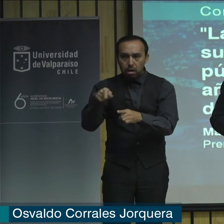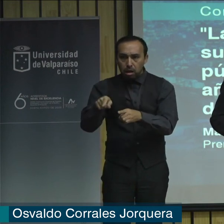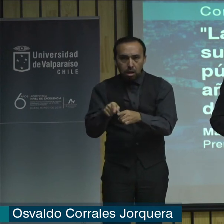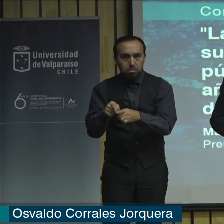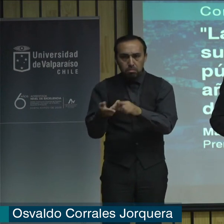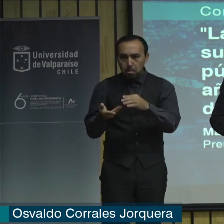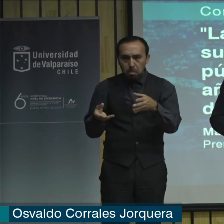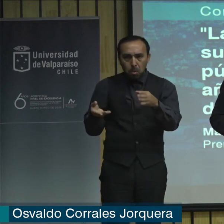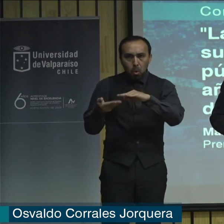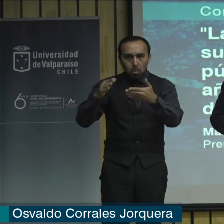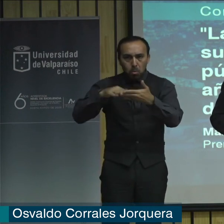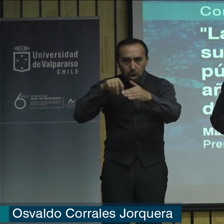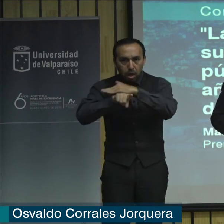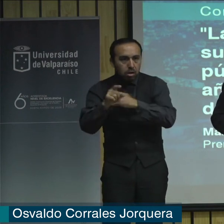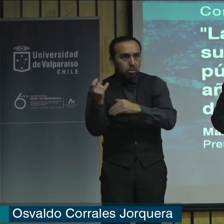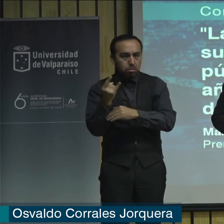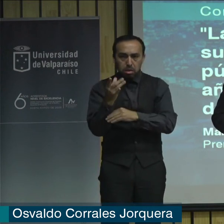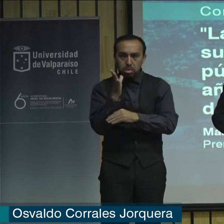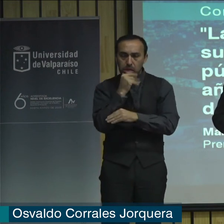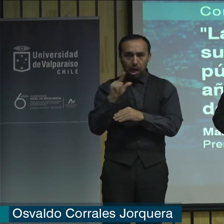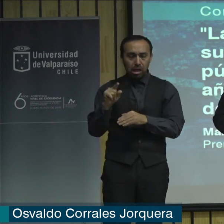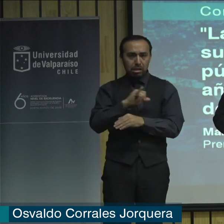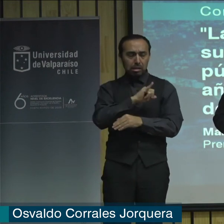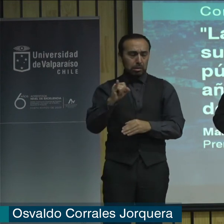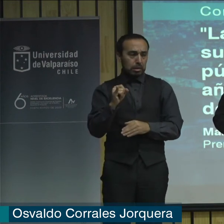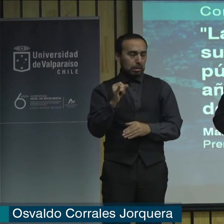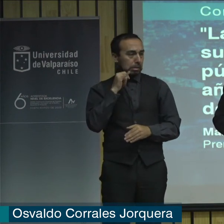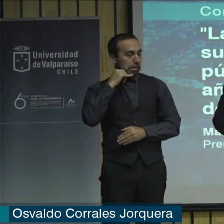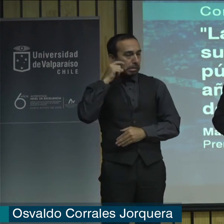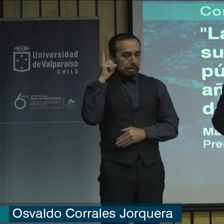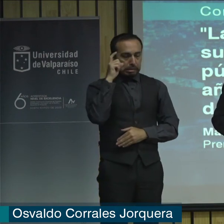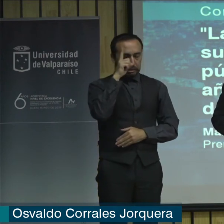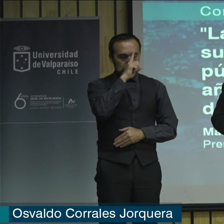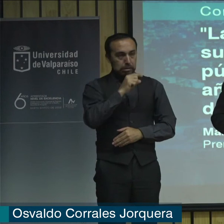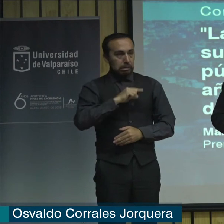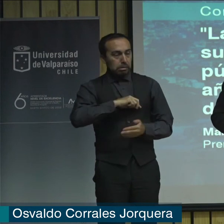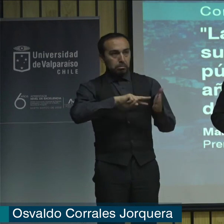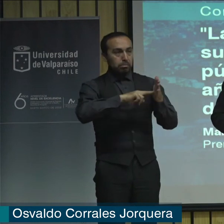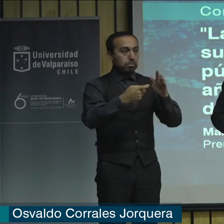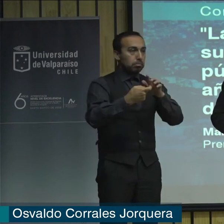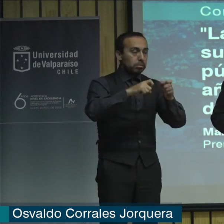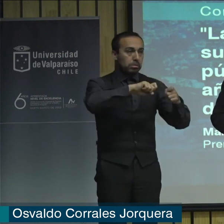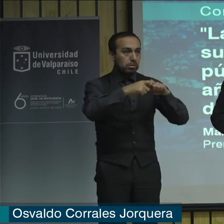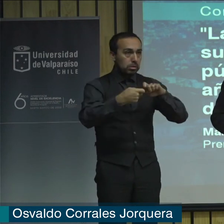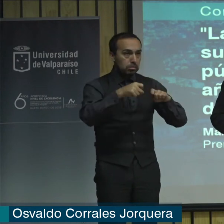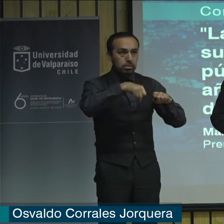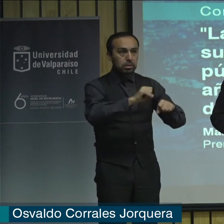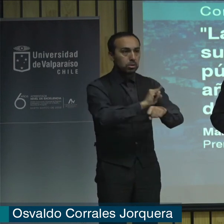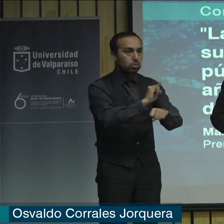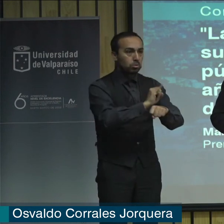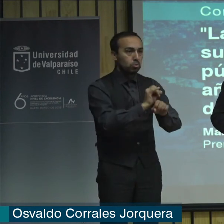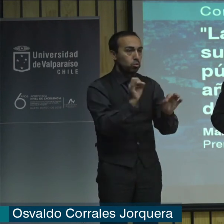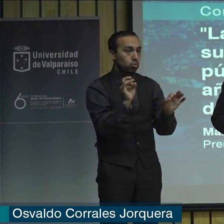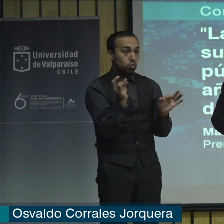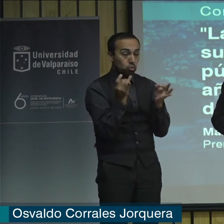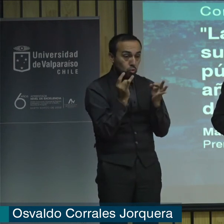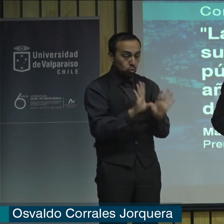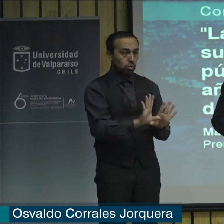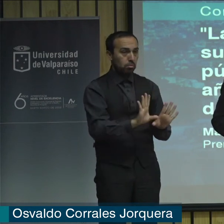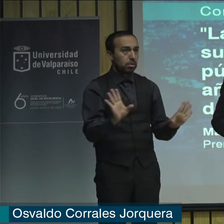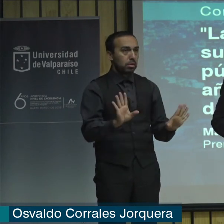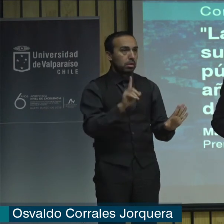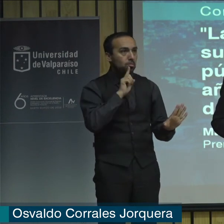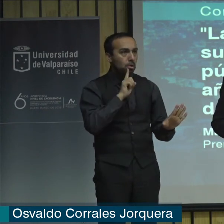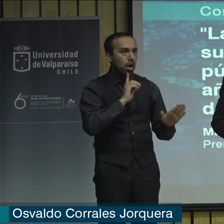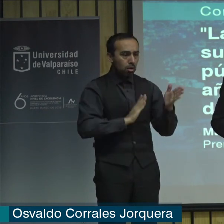que tuvo profundas consecuencias para nuestra institución pero que no fue más que la expresión concreta del